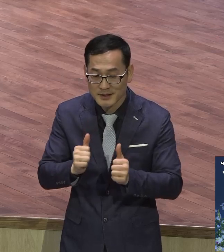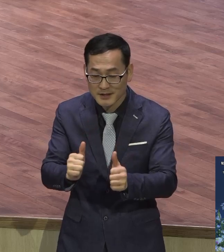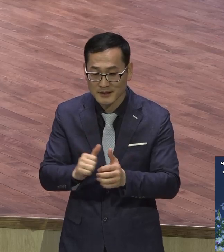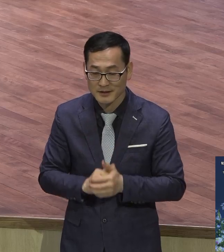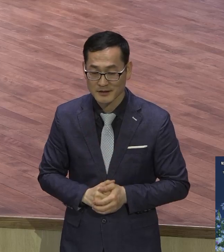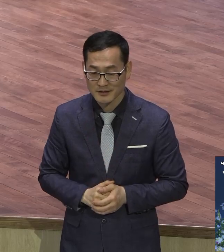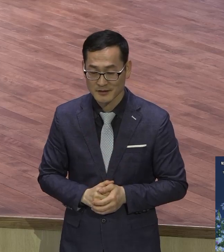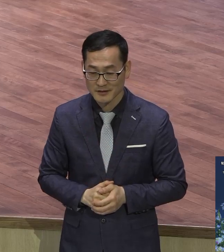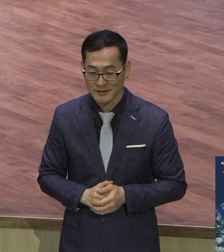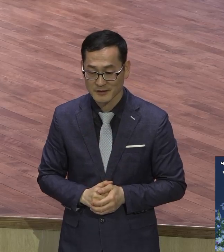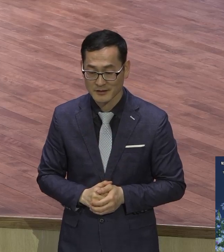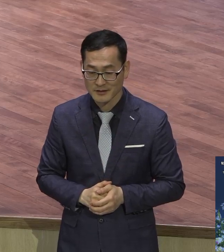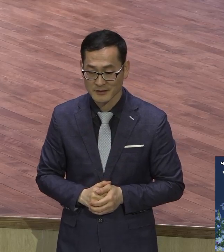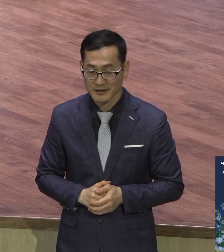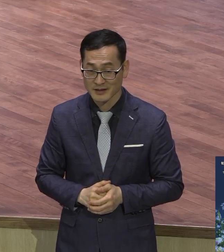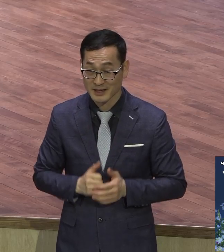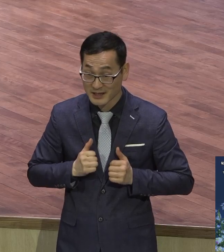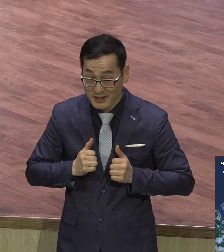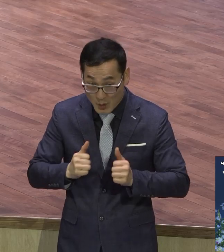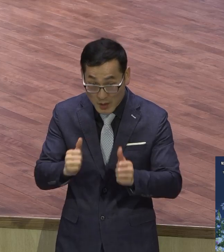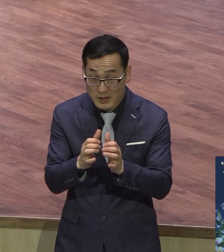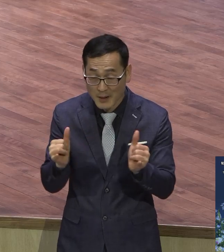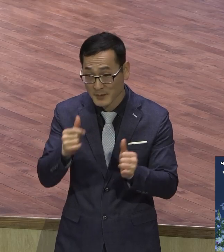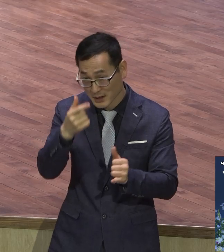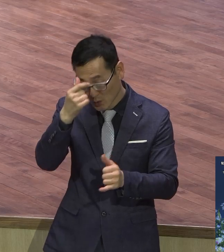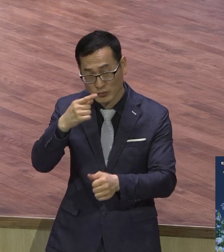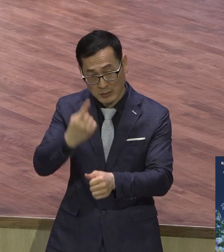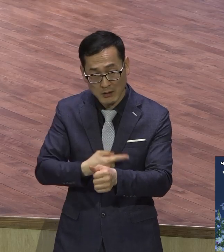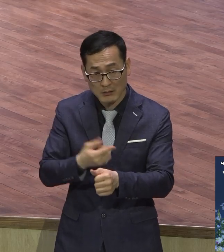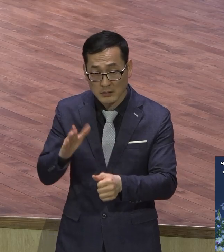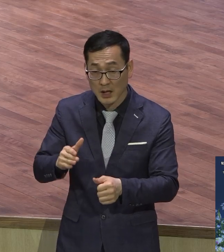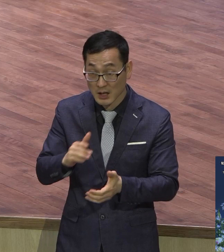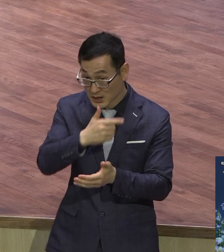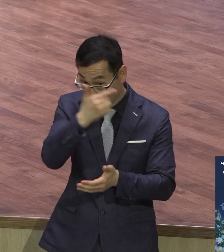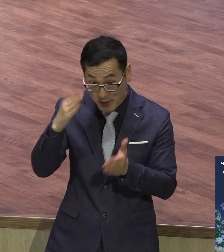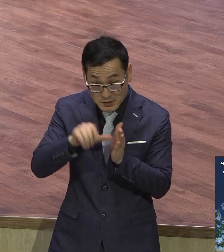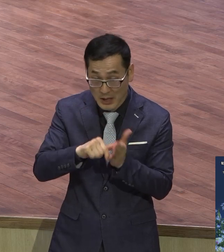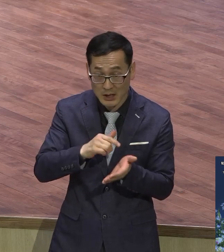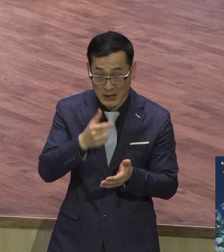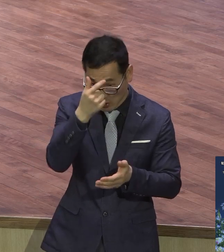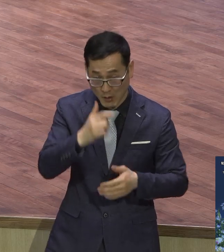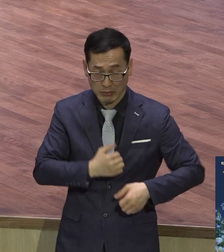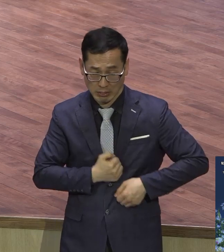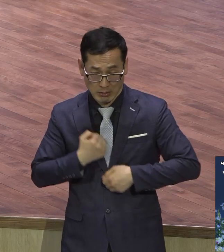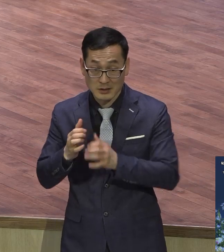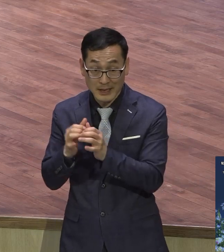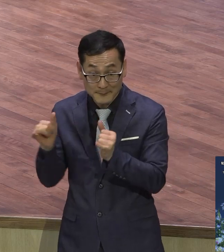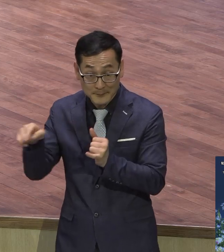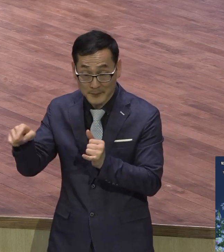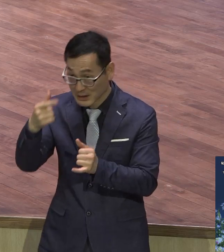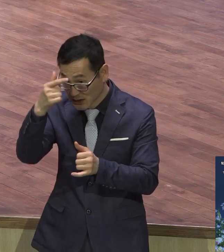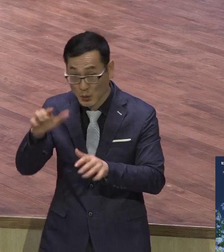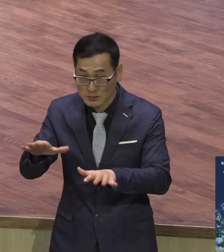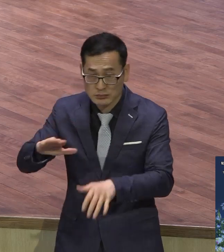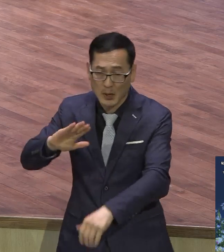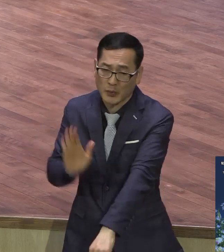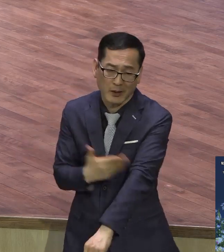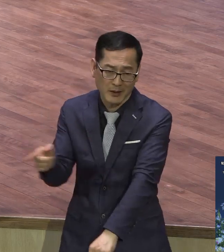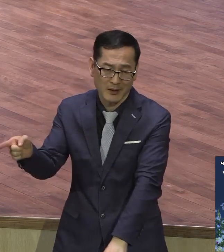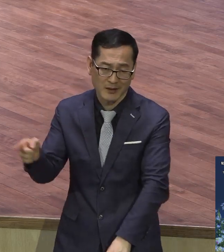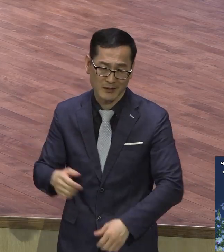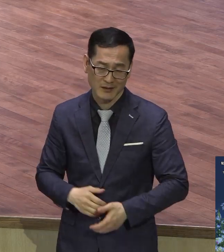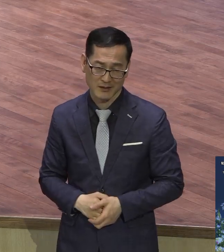지금 장로가 되어도 기도 벌벌벌 들어 기도를 잘 못해 기도를 내야 돼 자유롭지 못해 왜? 기도를